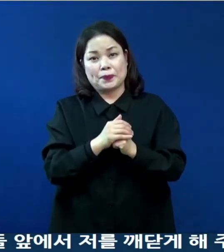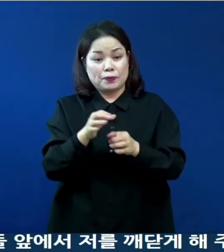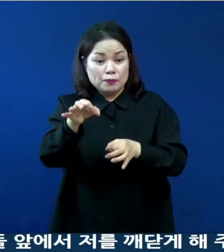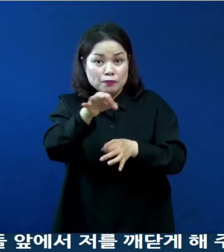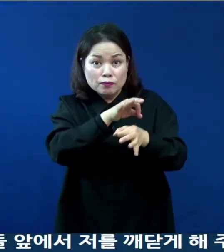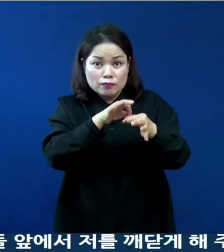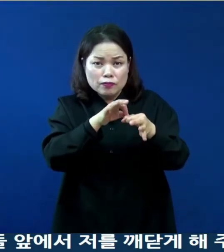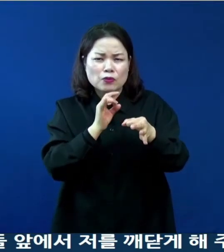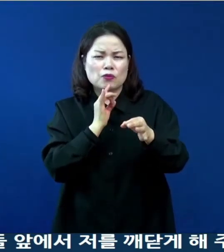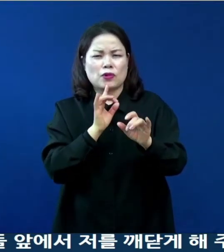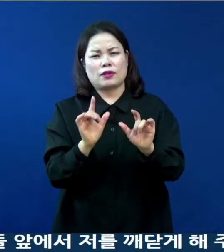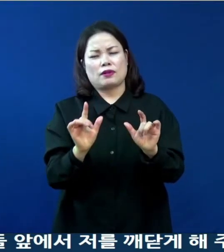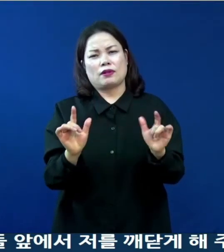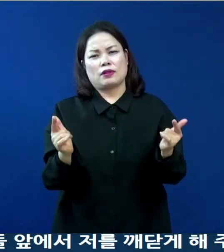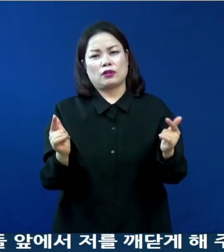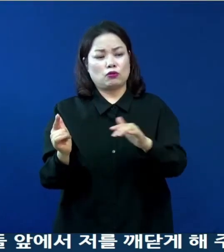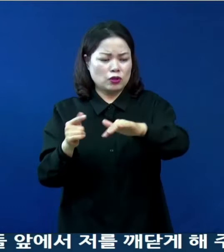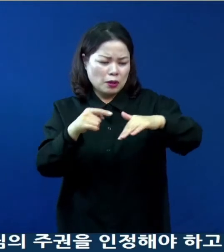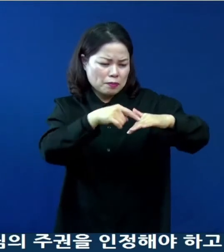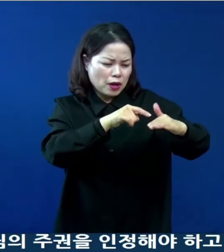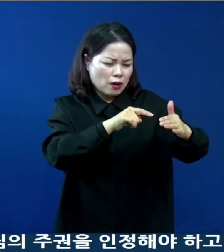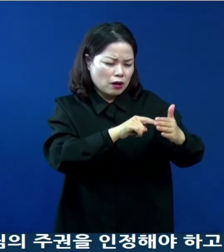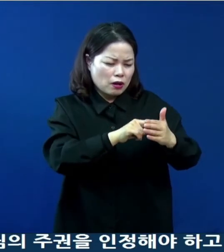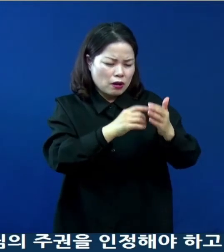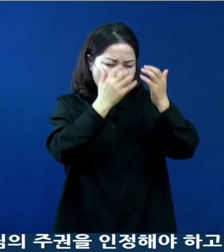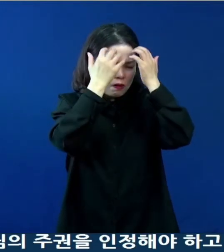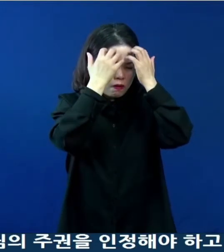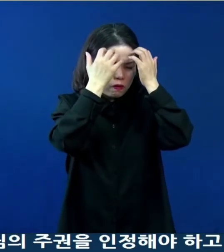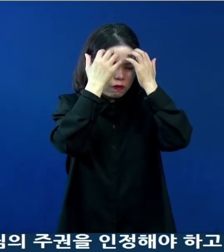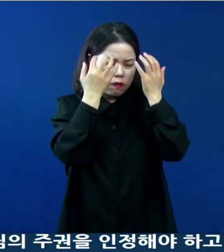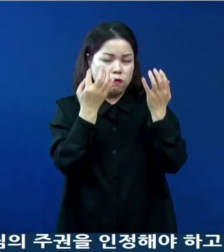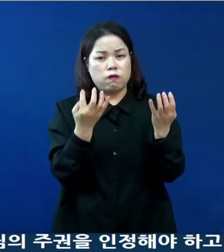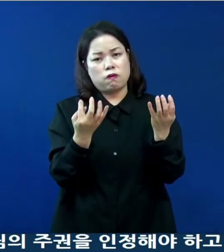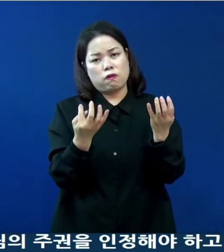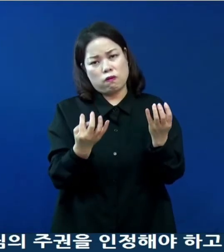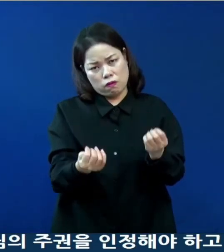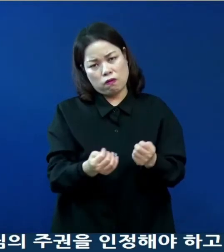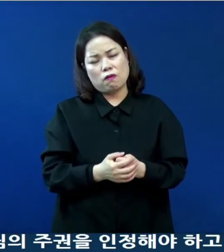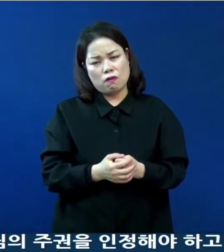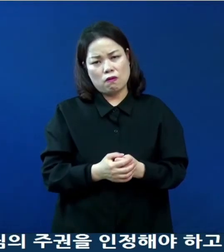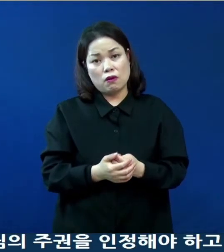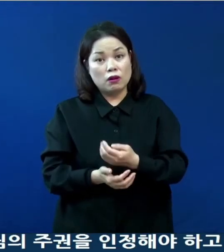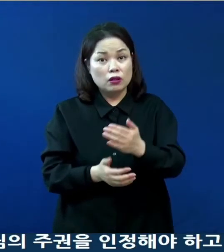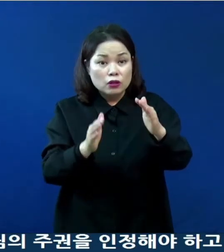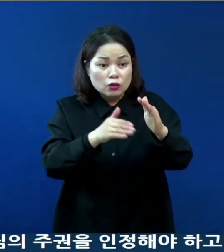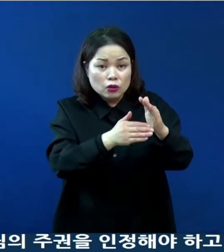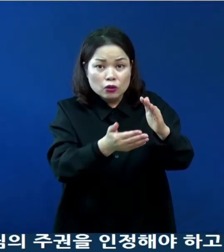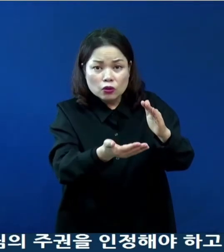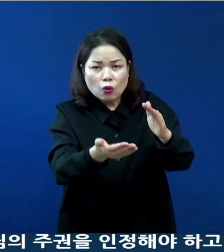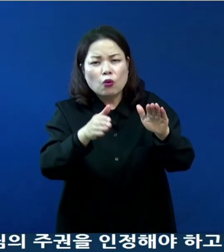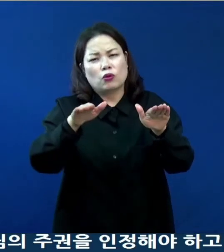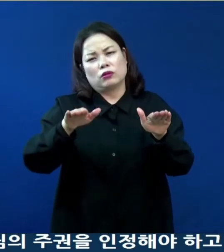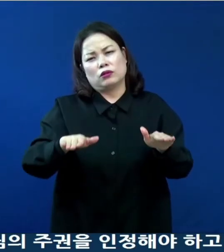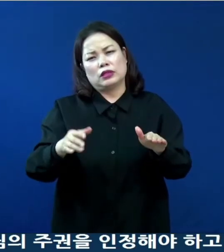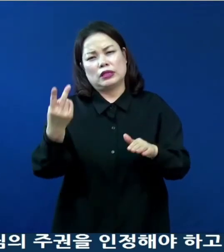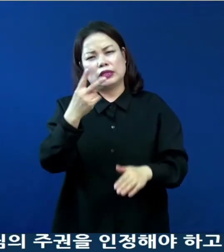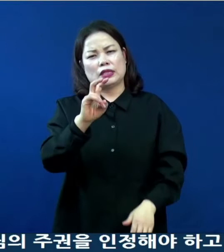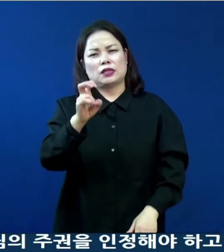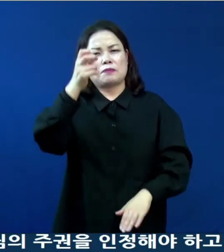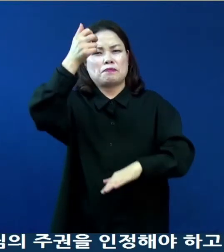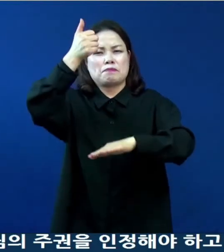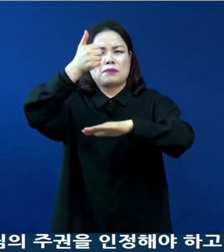경제적 고난뿐만 아니라 우리의 마음적인 고난들이 너무나 많이 있습니다. 사랑하는 성도 여러분, 오늘은